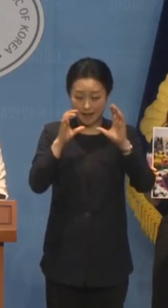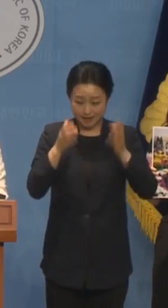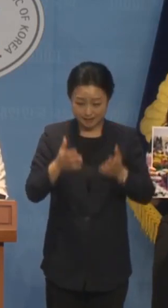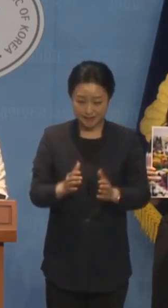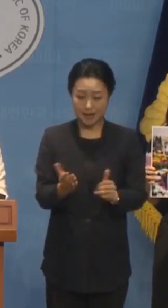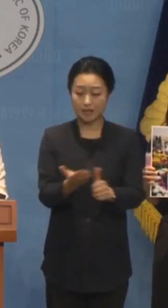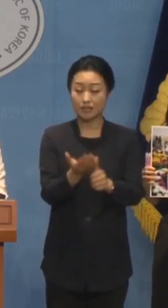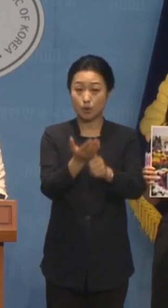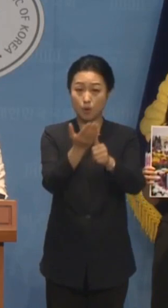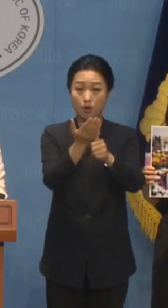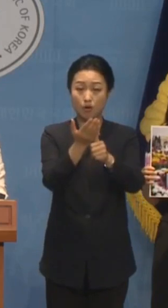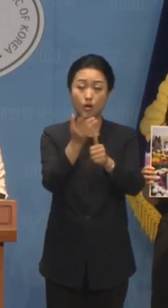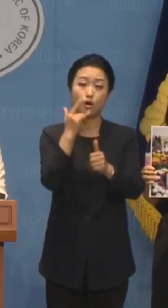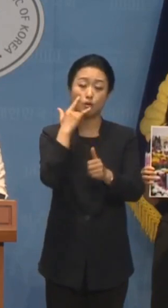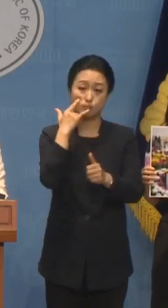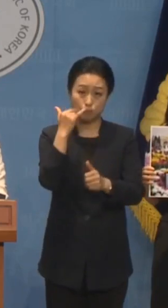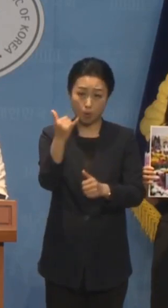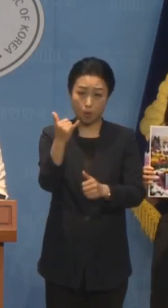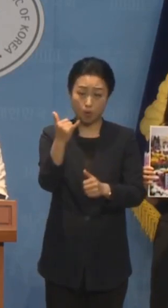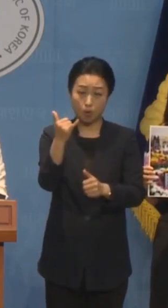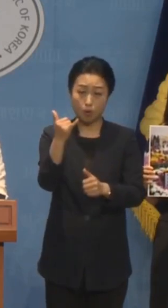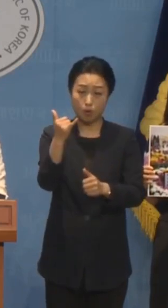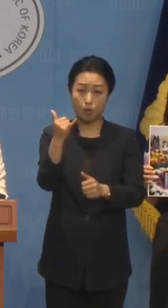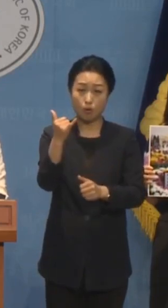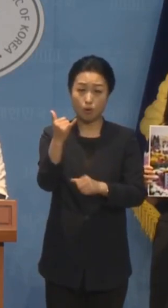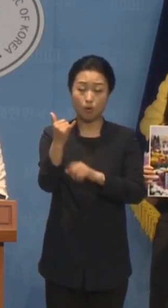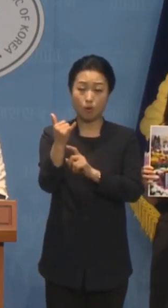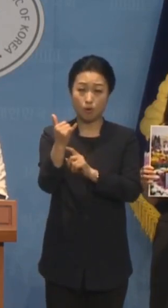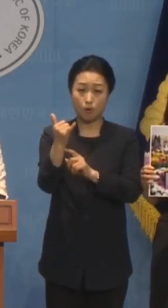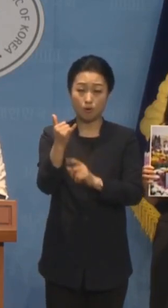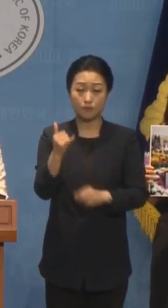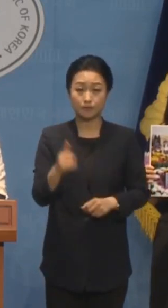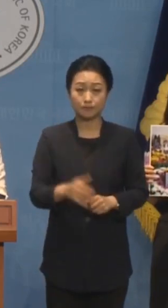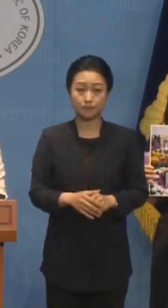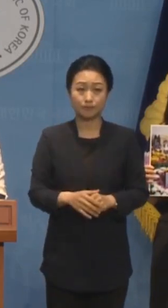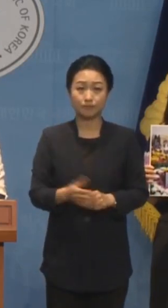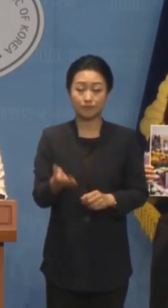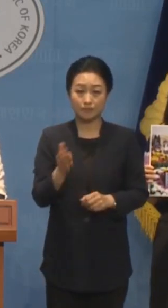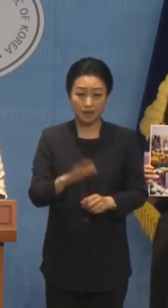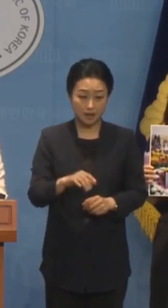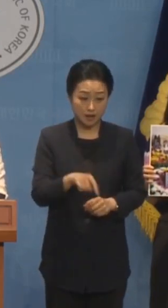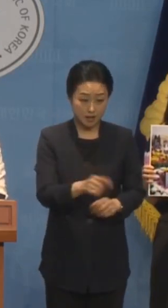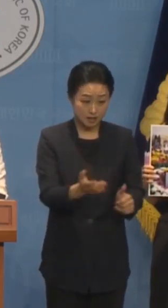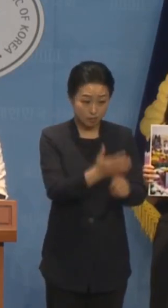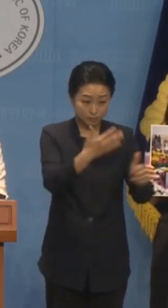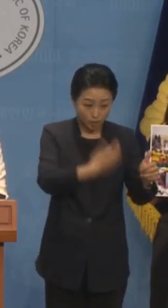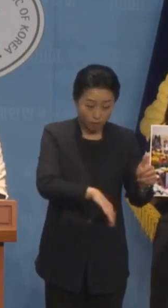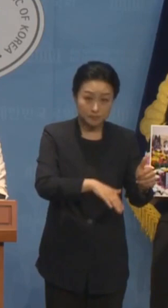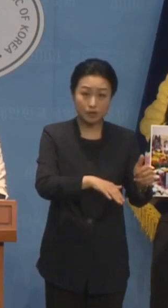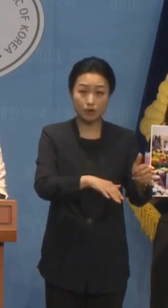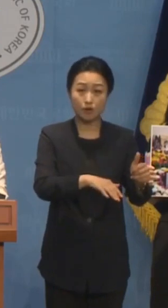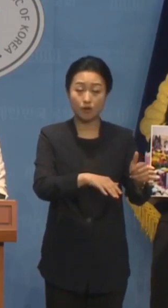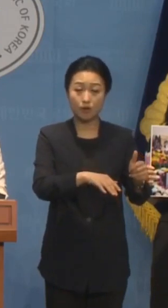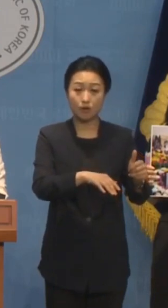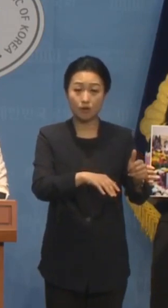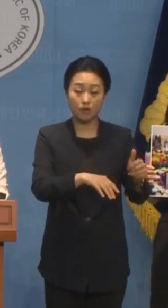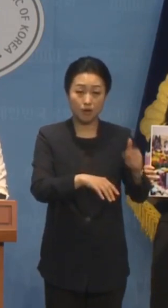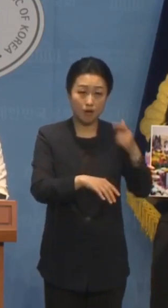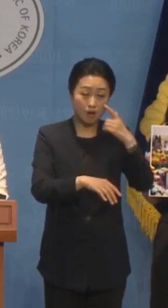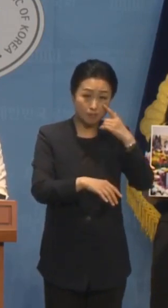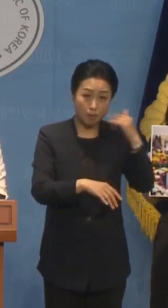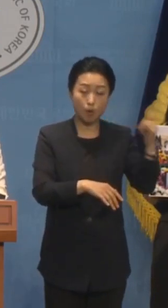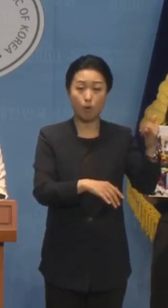키우지 않은 부모가 세월호 사건으로 아이가 세상을 떠났을 때 아이와 함께 지내던